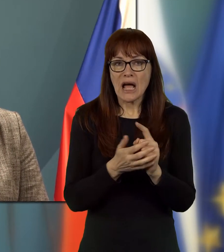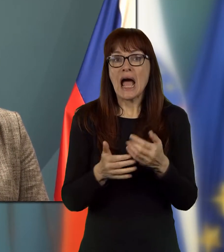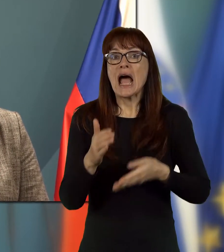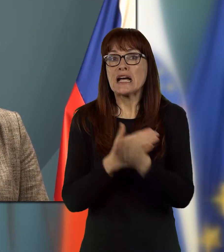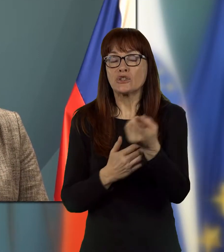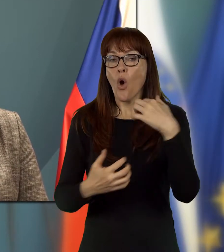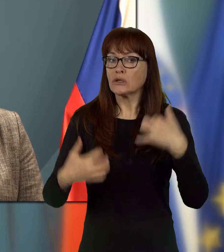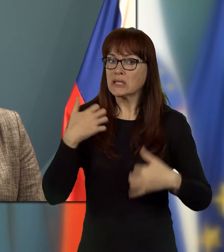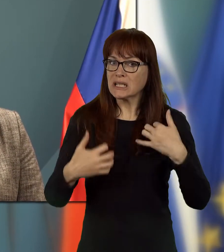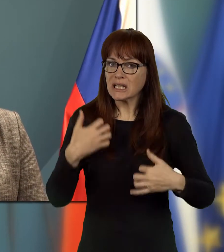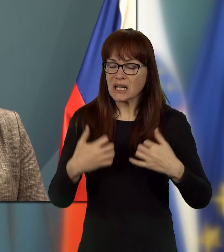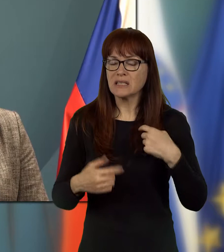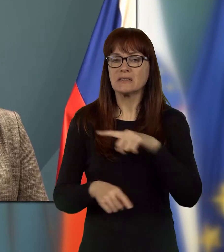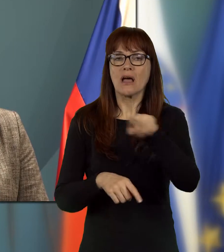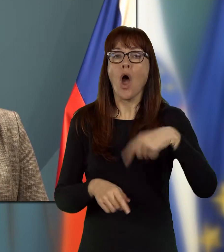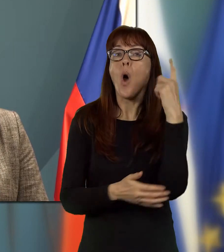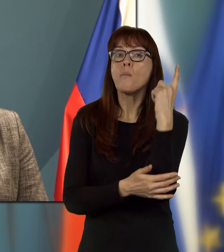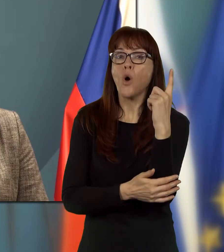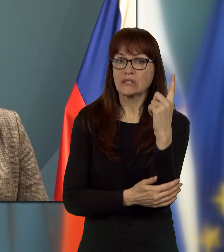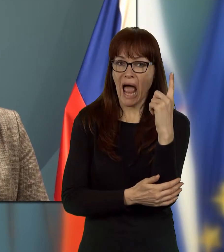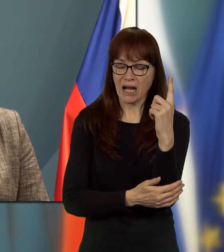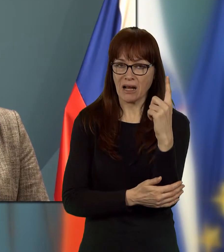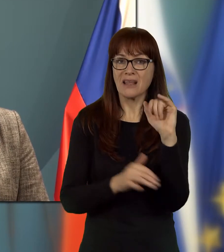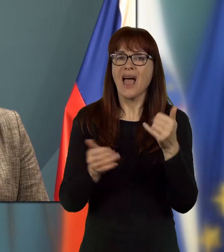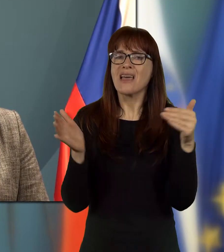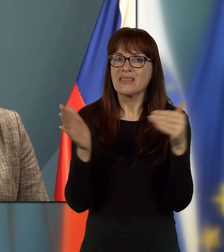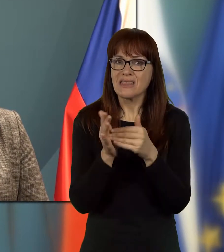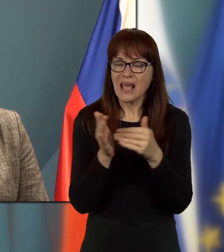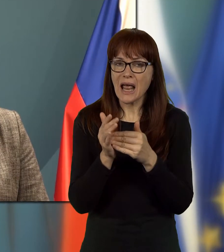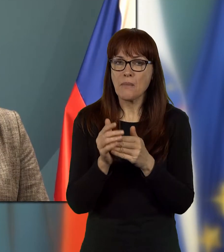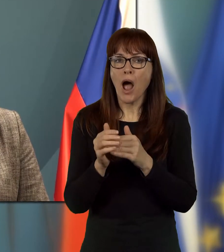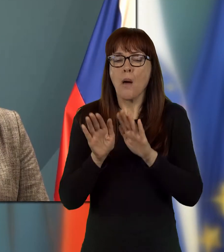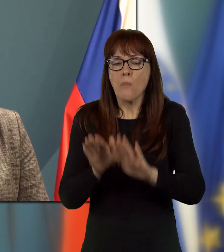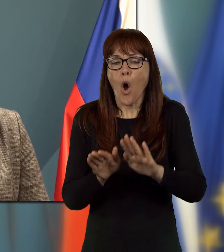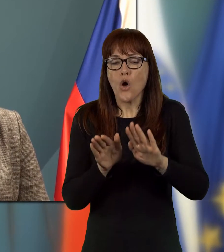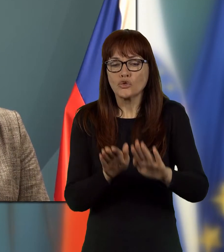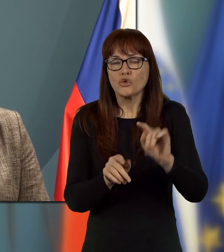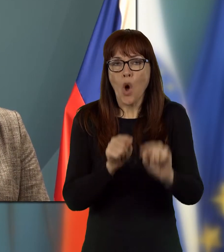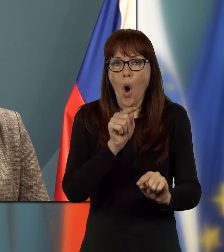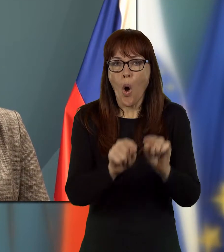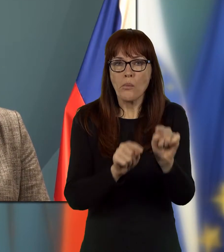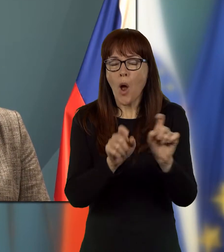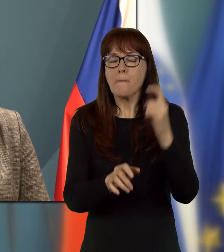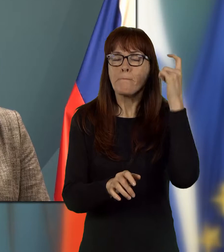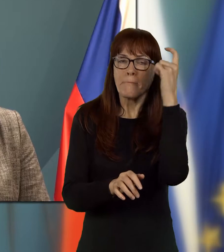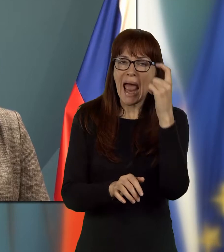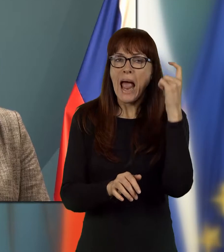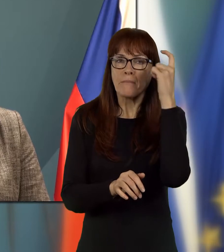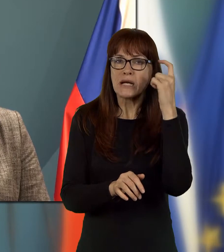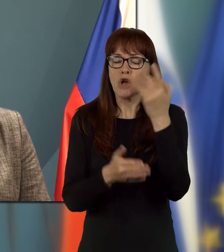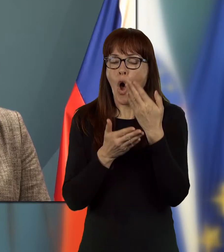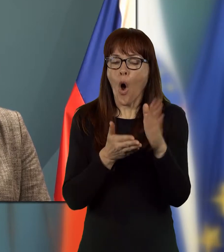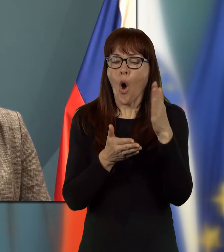izhoda iz krize opozarjali, da je treba postopno in